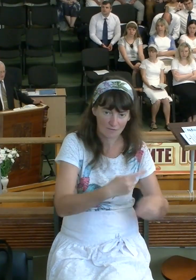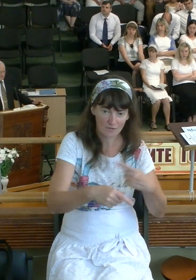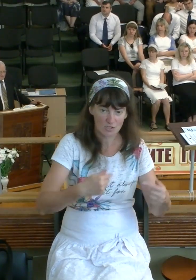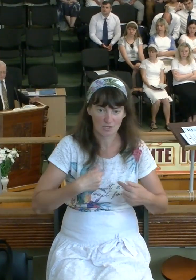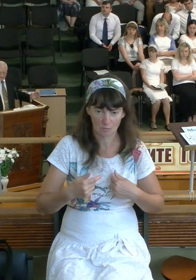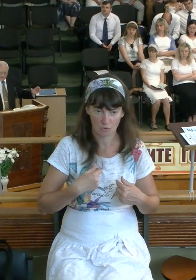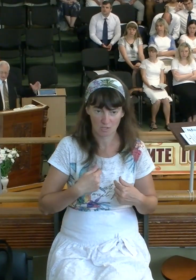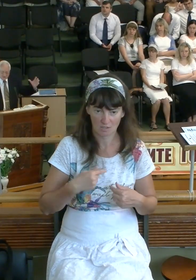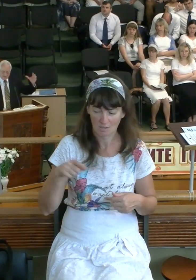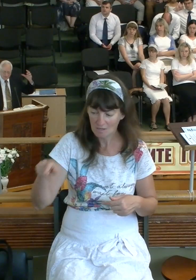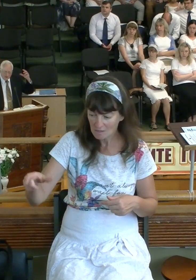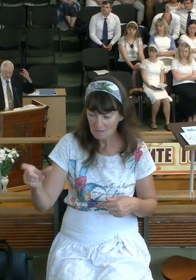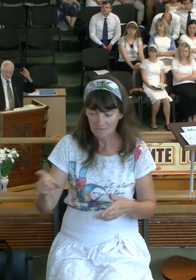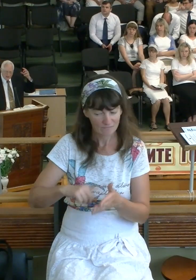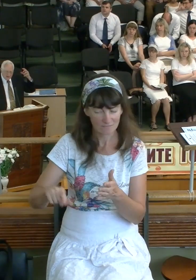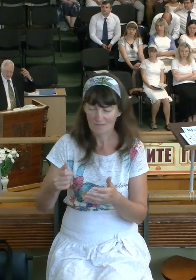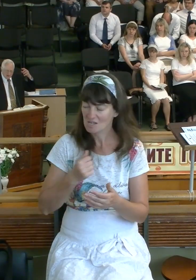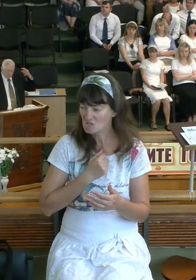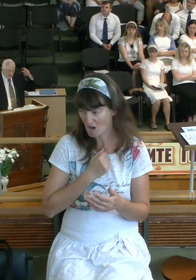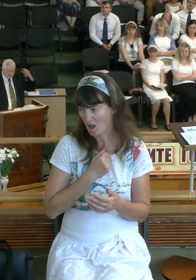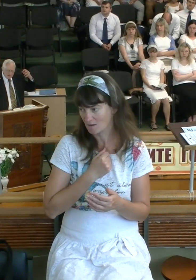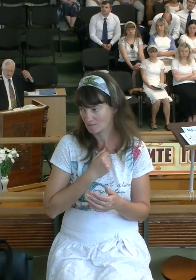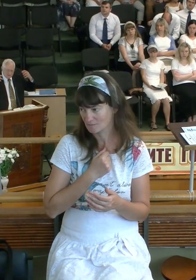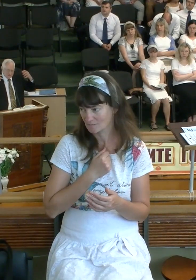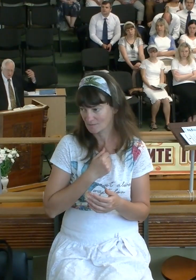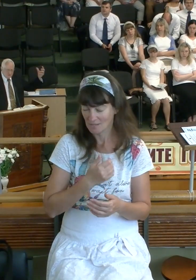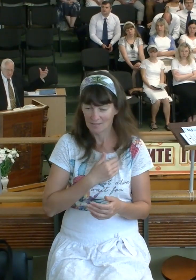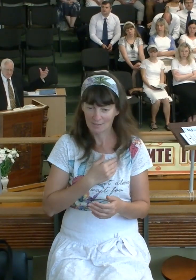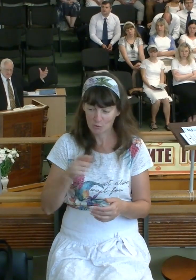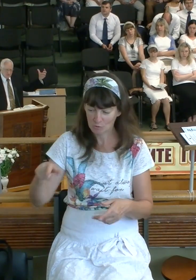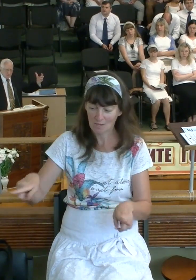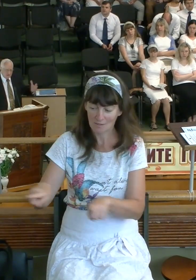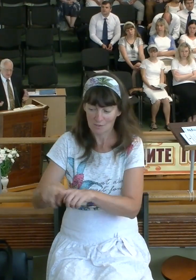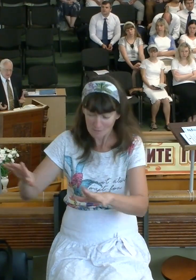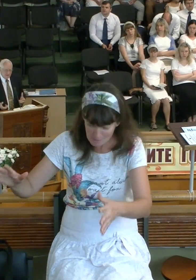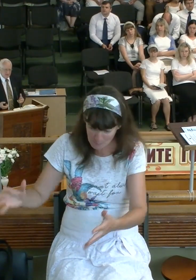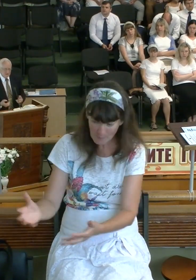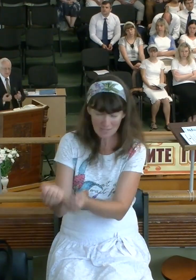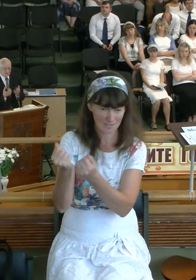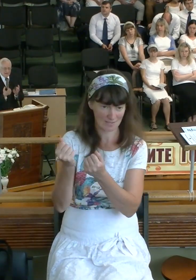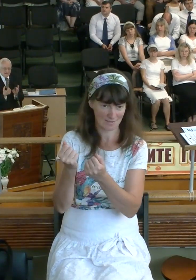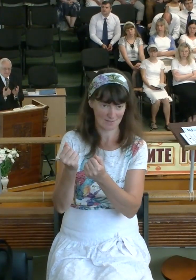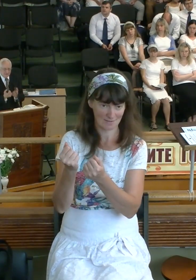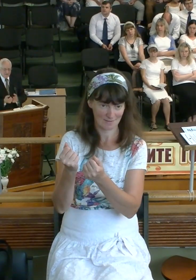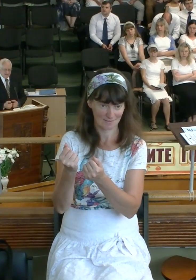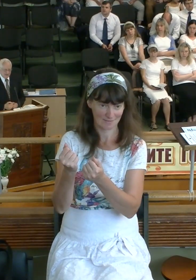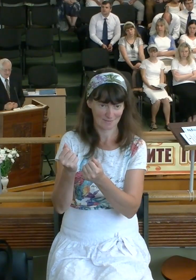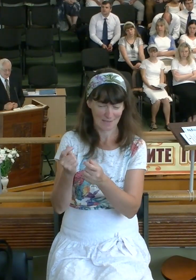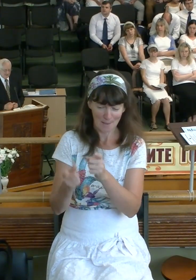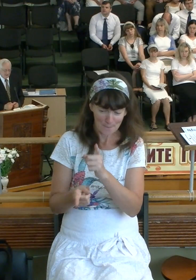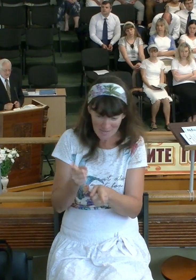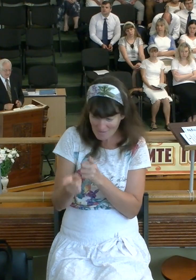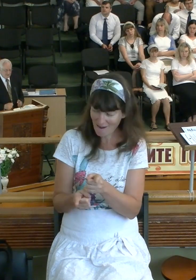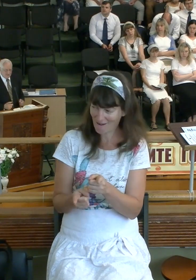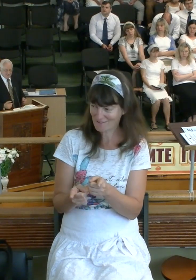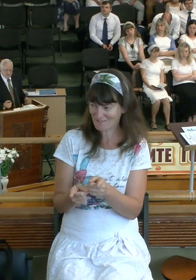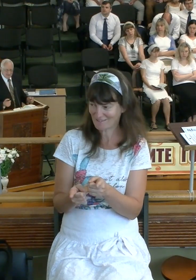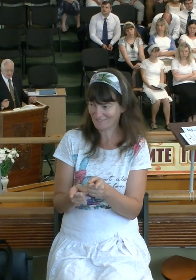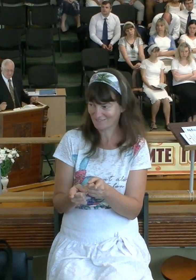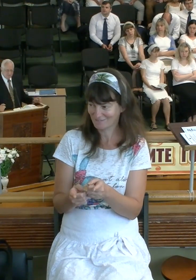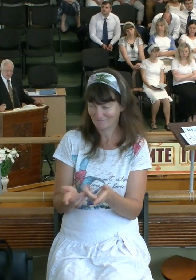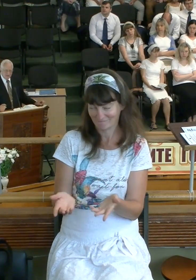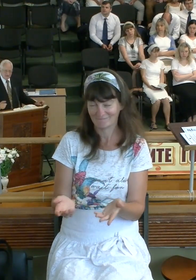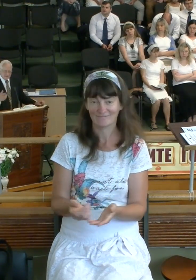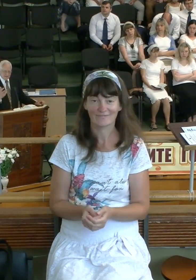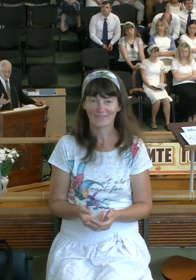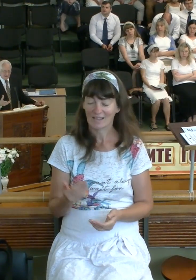много. Тебе кажется, что ты богат, разбогател, ни в чем не имеешь нужды. Но силы в тебе нет. Ты